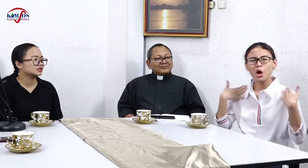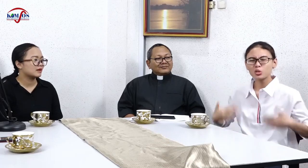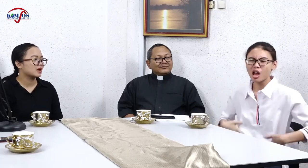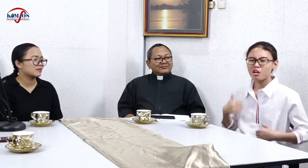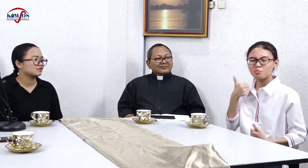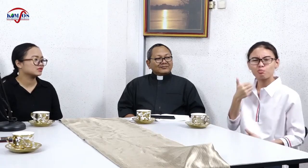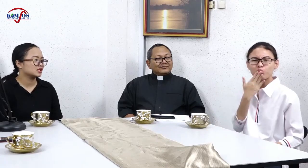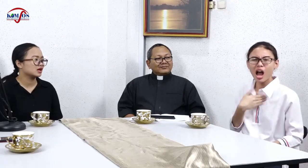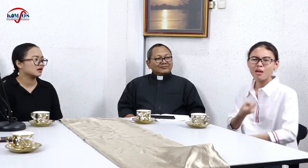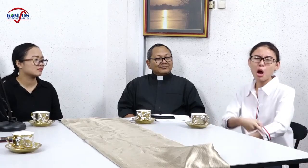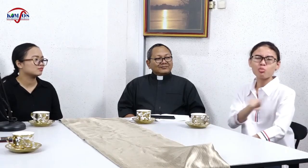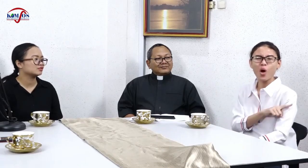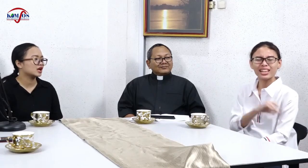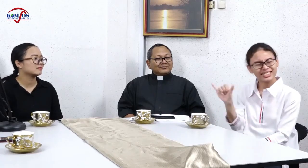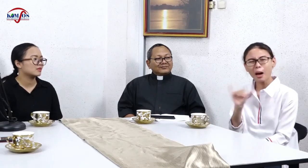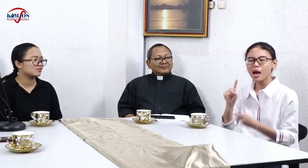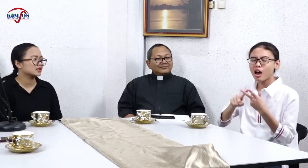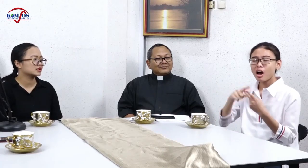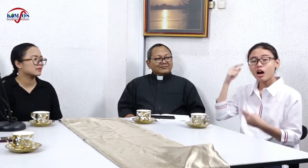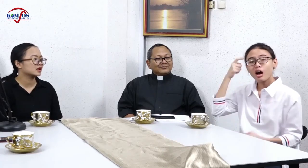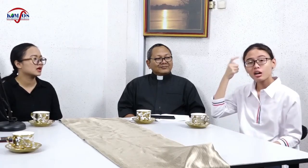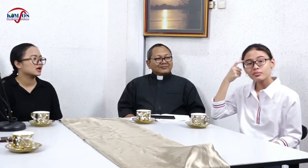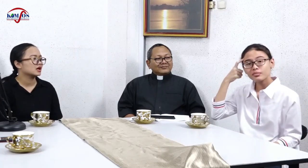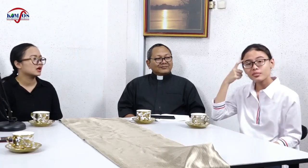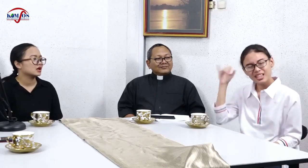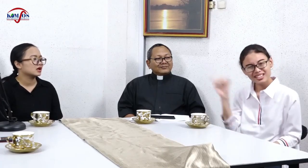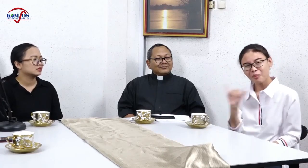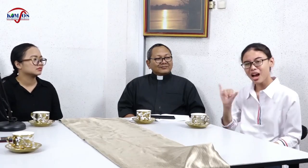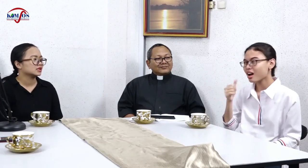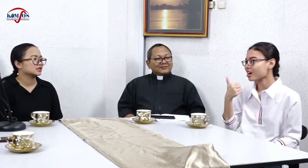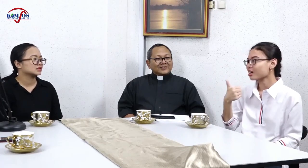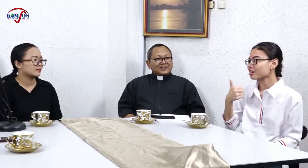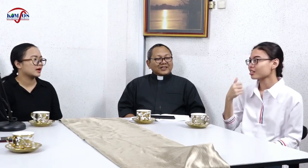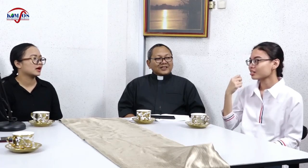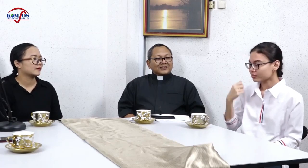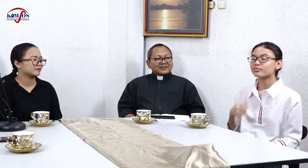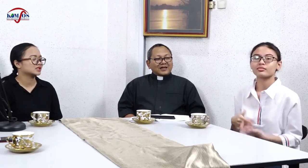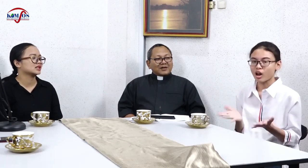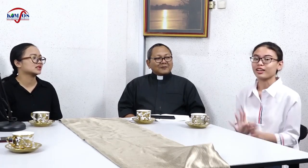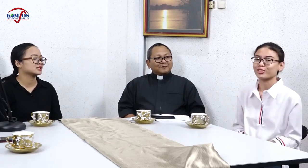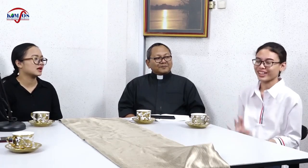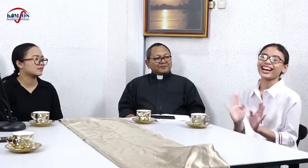kami tuli sama manusia punya kemampuan sama kerjasama